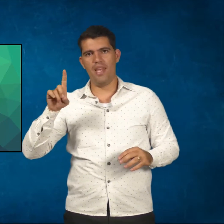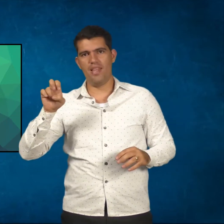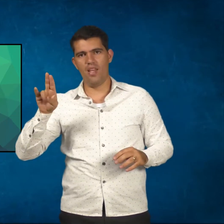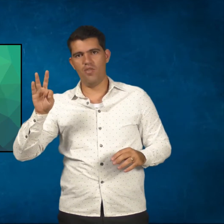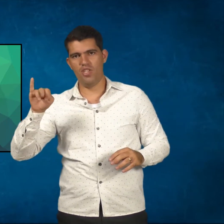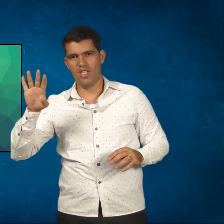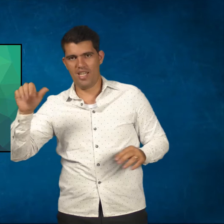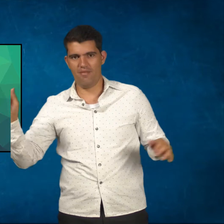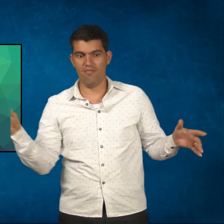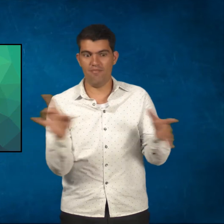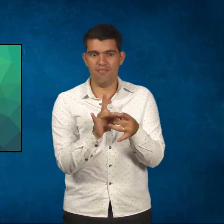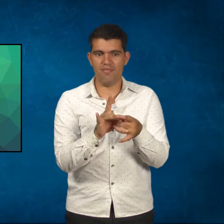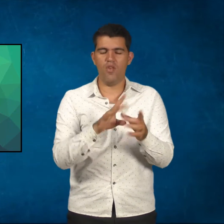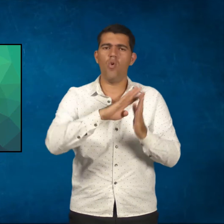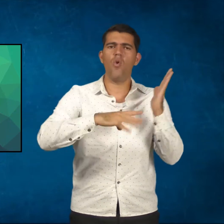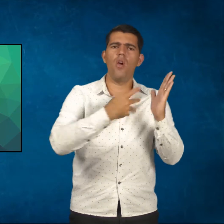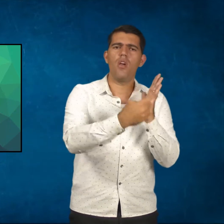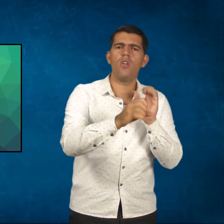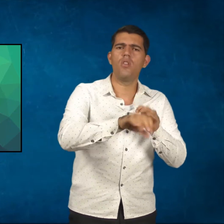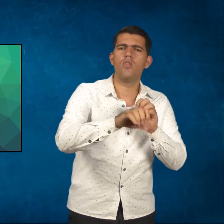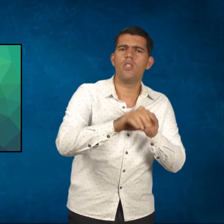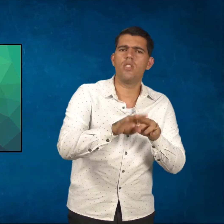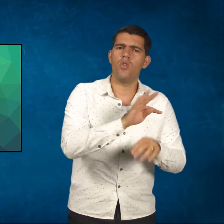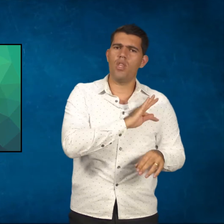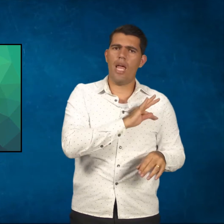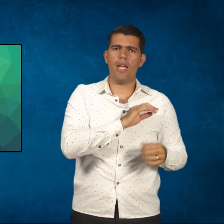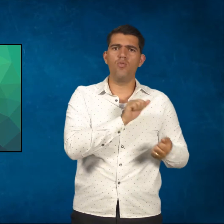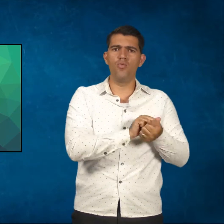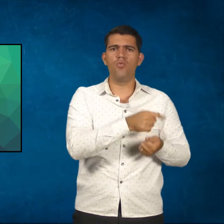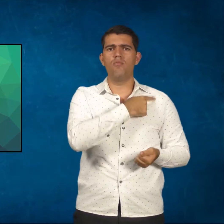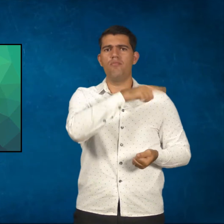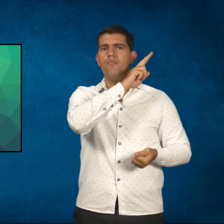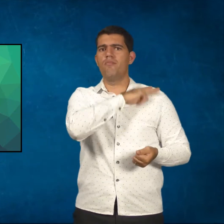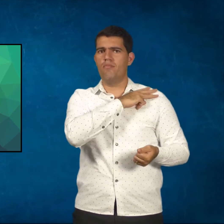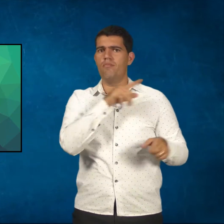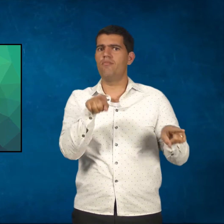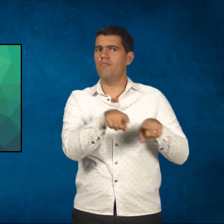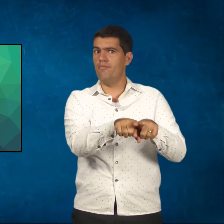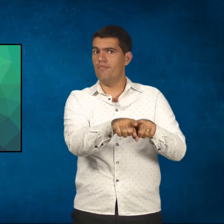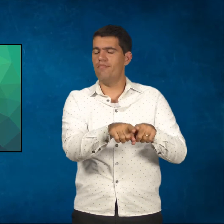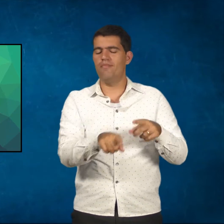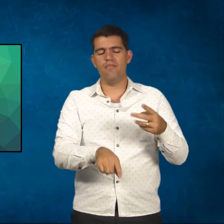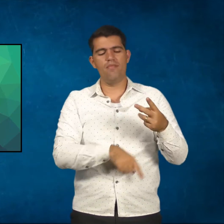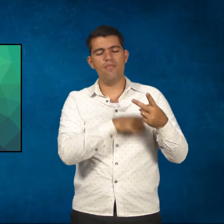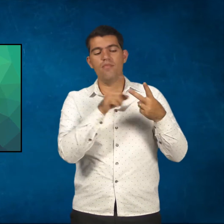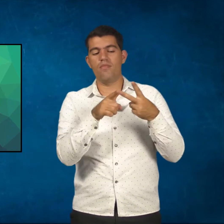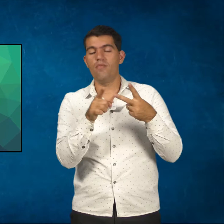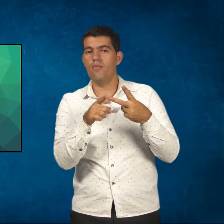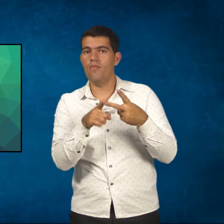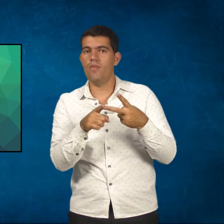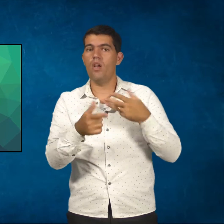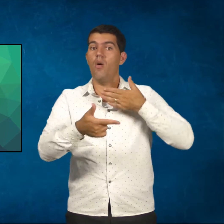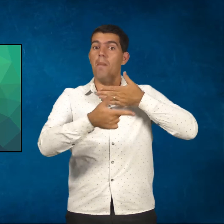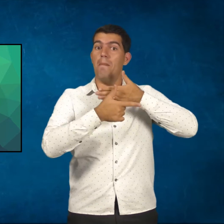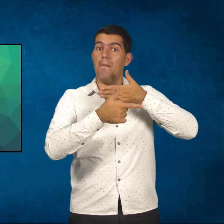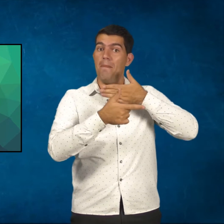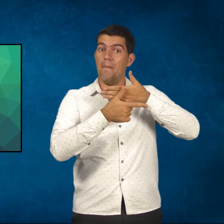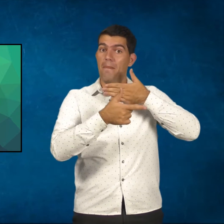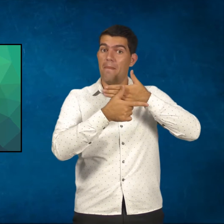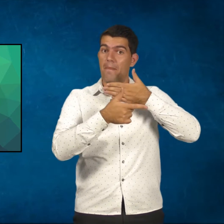nos currículos do ensino técnico integrado ao médico. Segundo, o